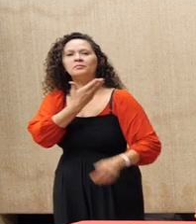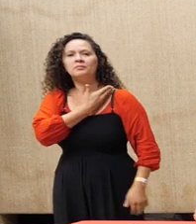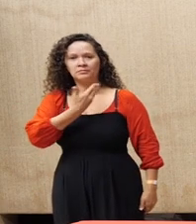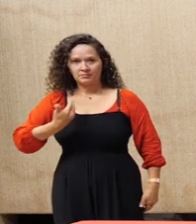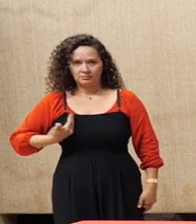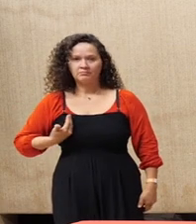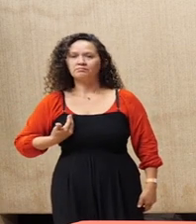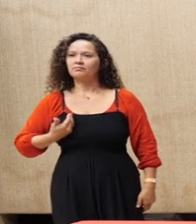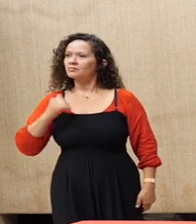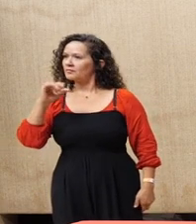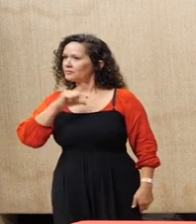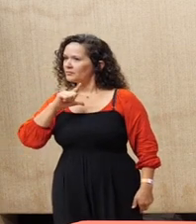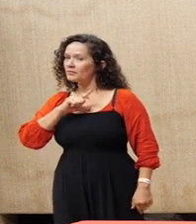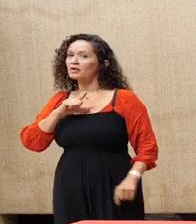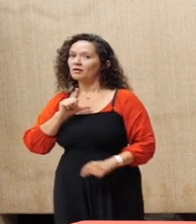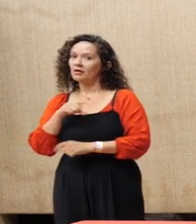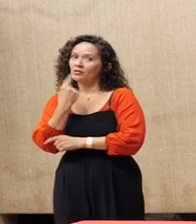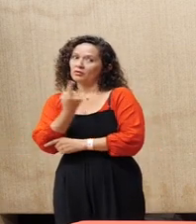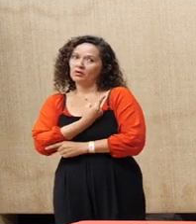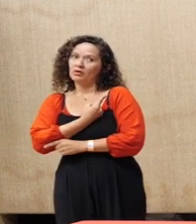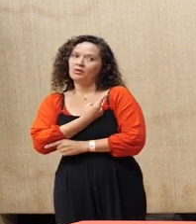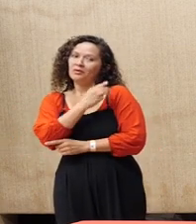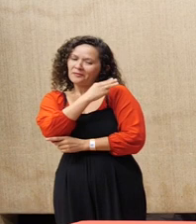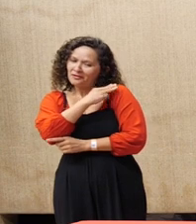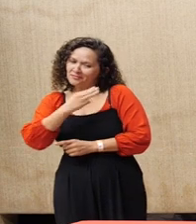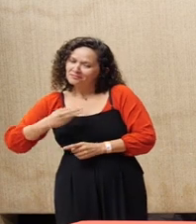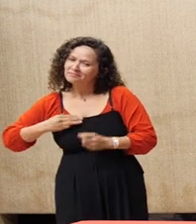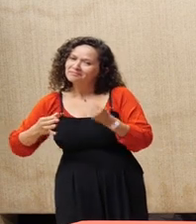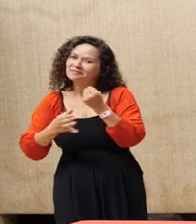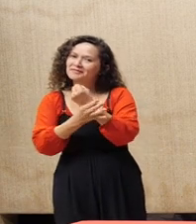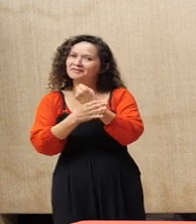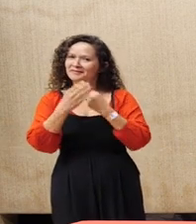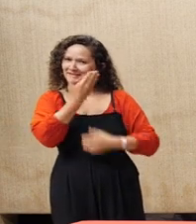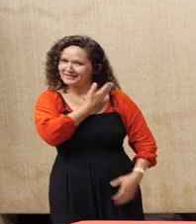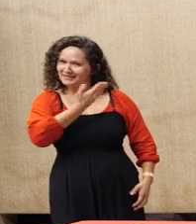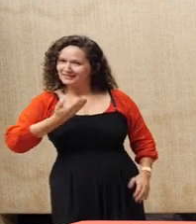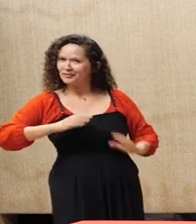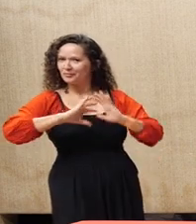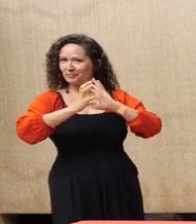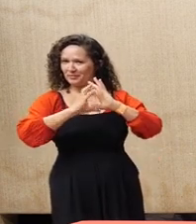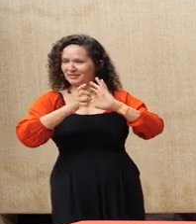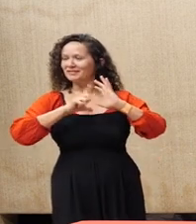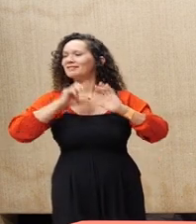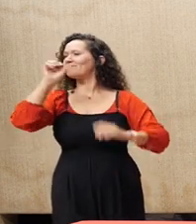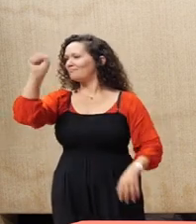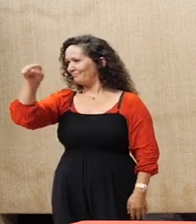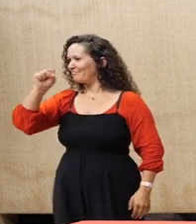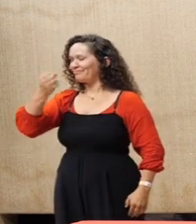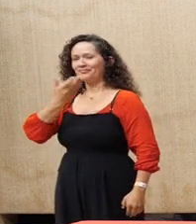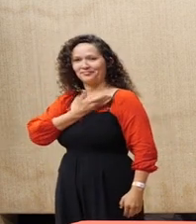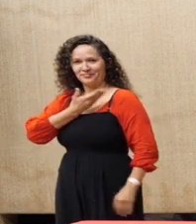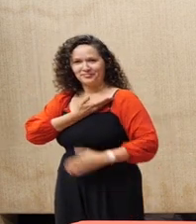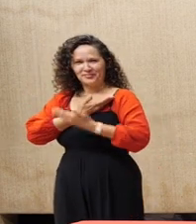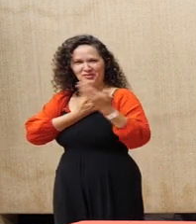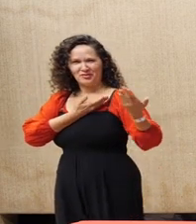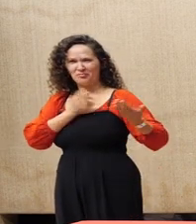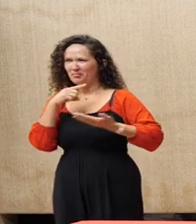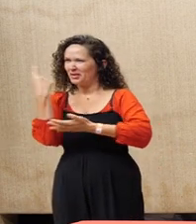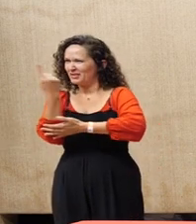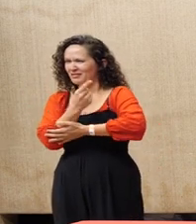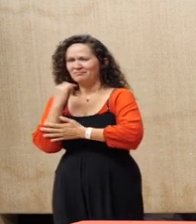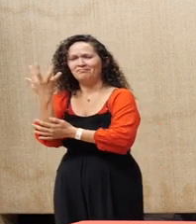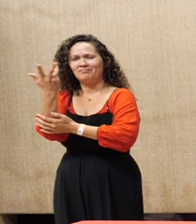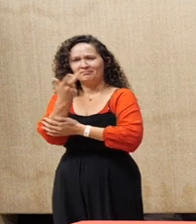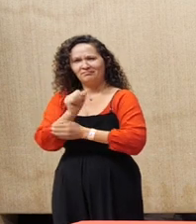Pública. Se temos uma companheira Adriana como ministra da Segurança Pública no nosso partido, nós temos sim um companheiro para ser o Senasp,